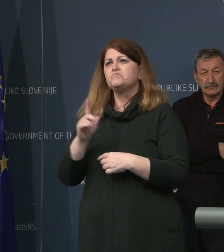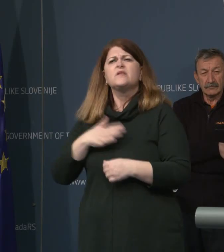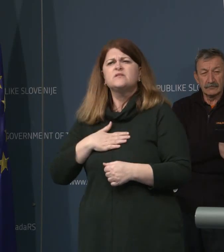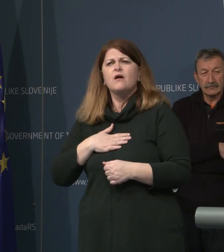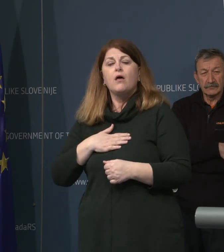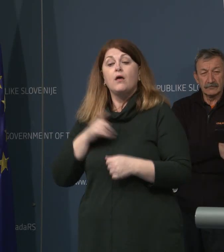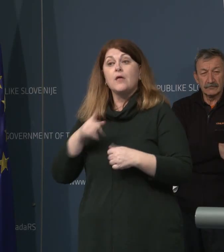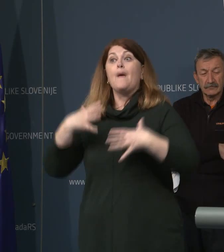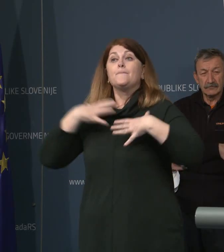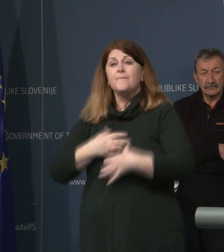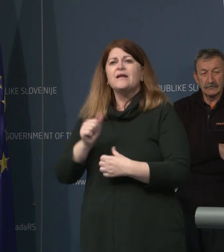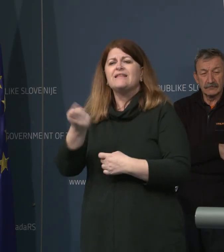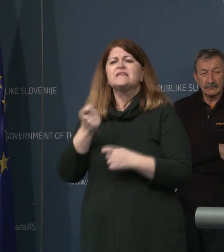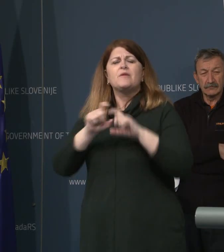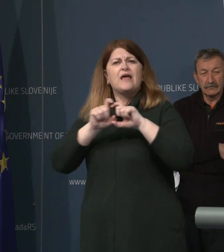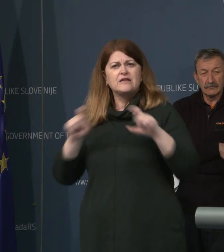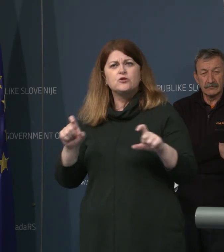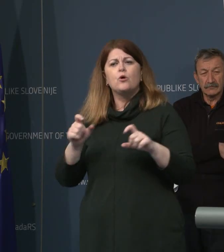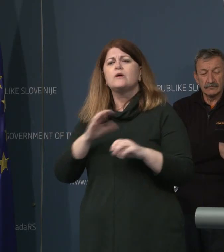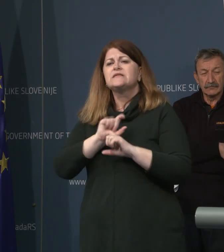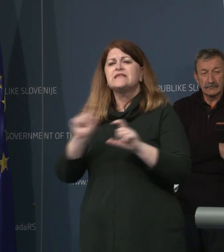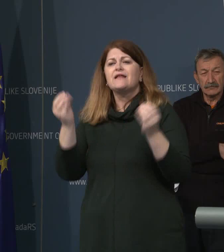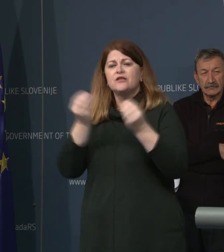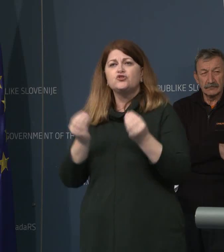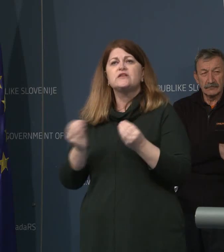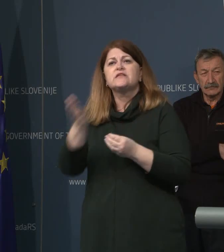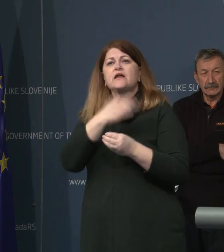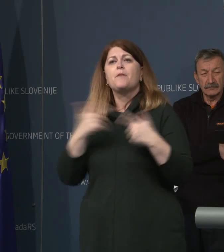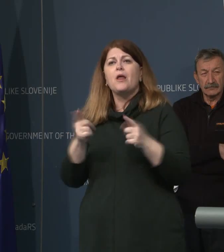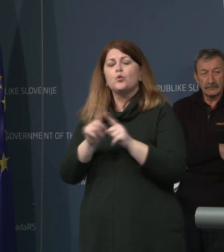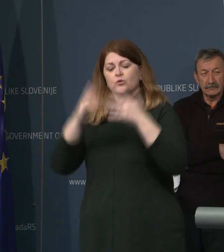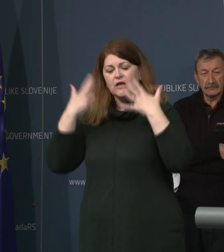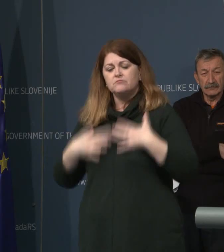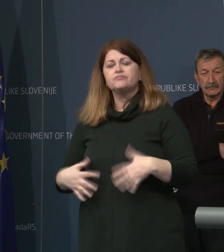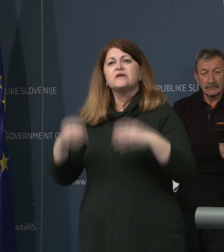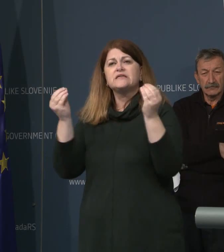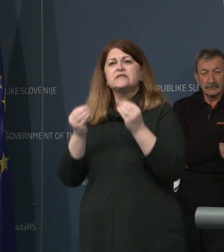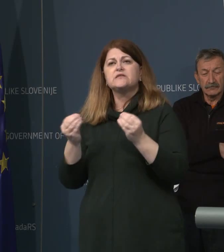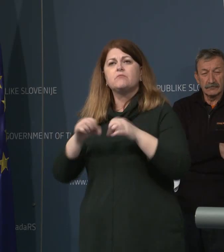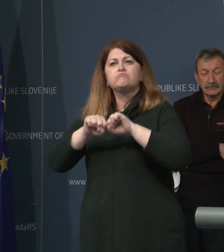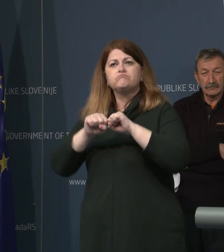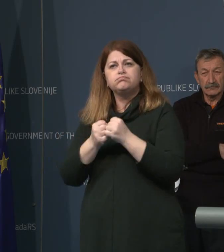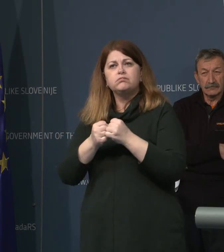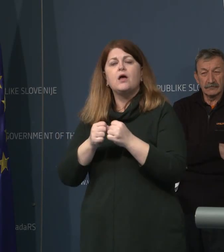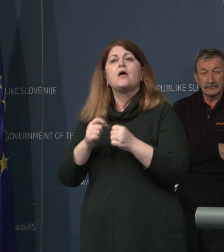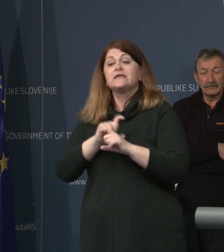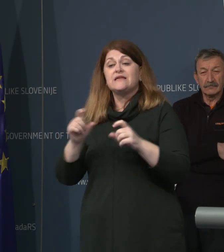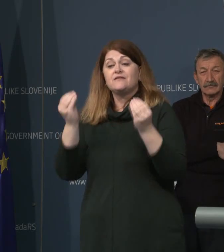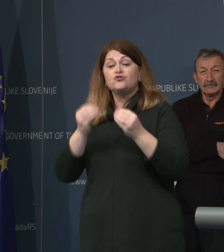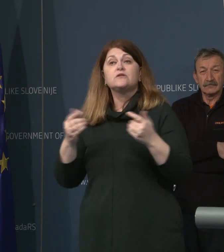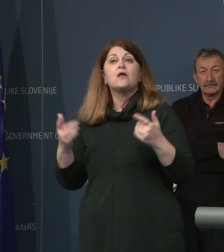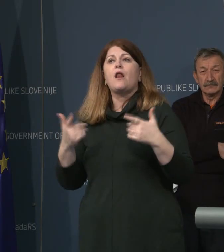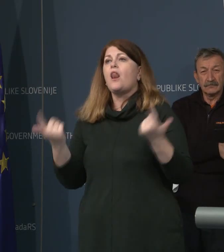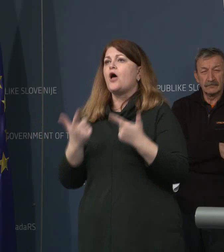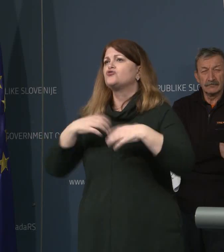Zakaj? Panika je eden izmed razlogov, zaradi česa nam lahko tudi imunski sistem se okvari in zaradi česa lahko lažje